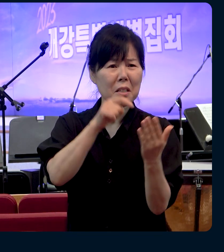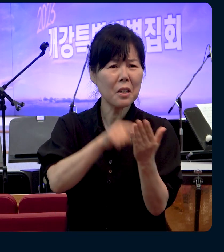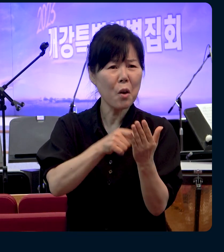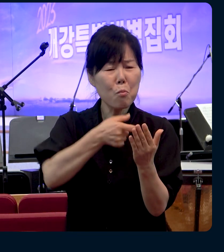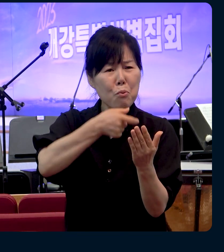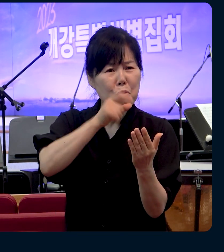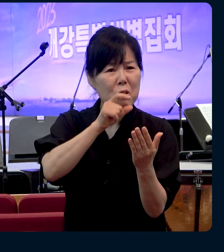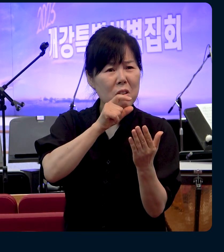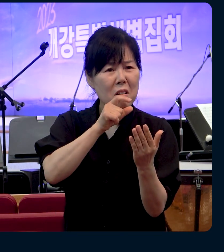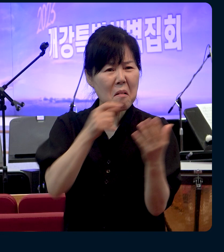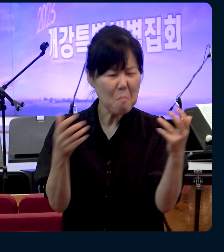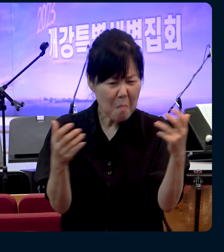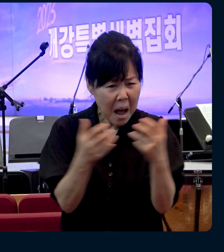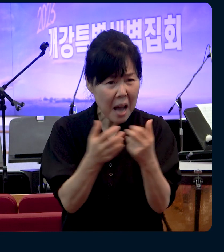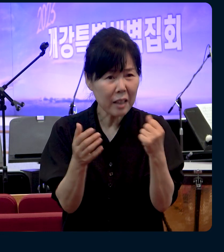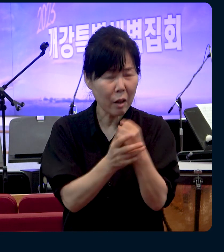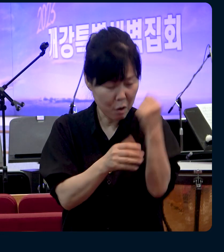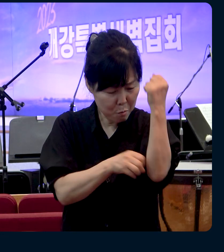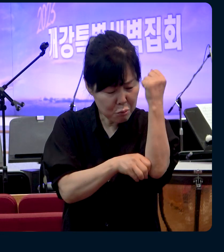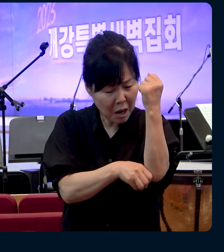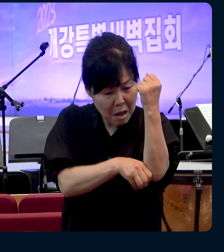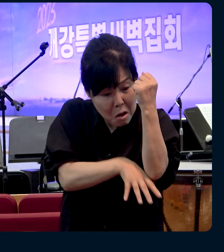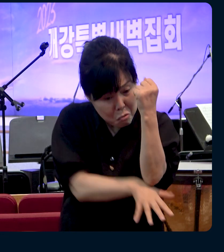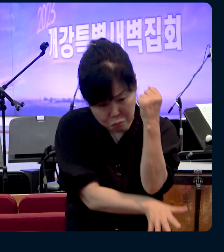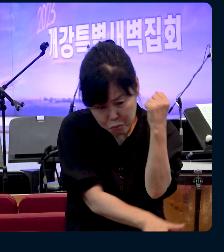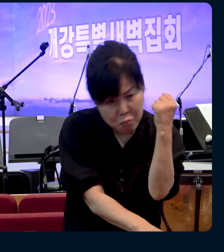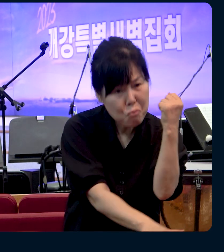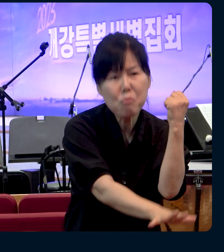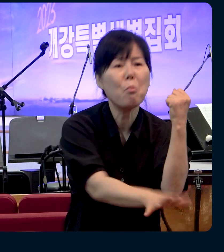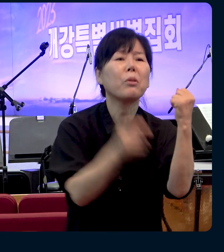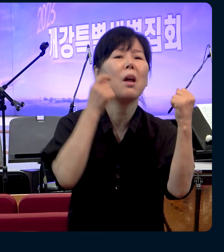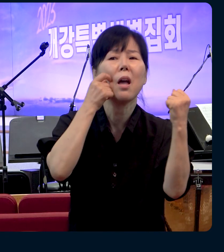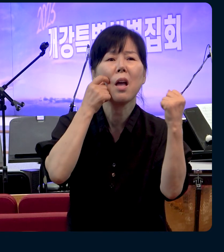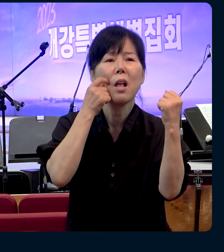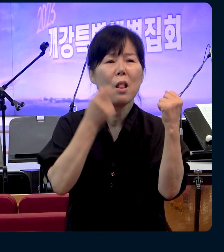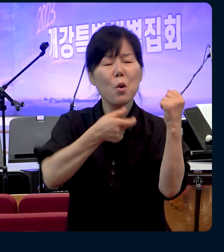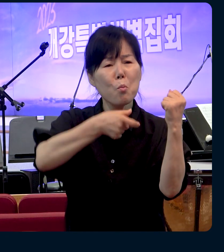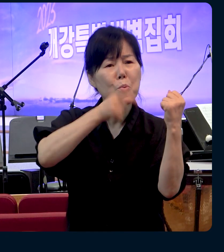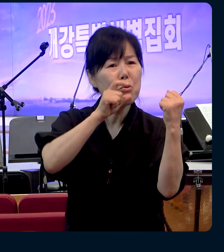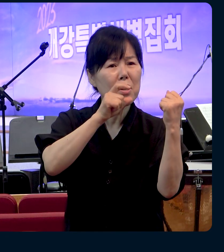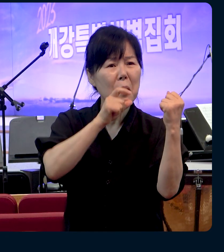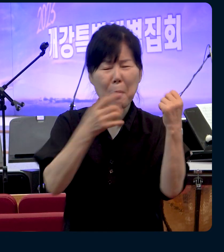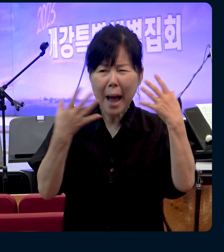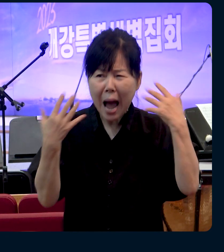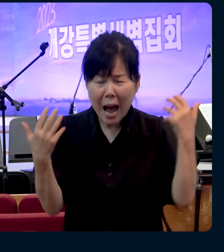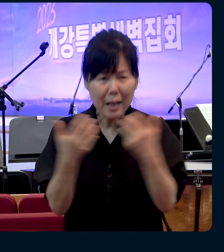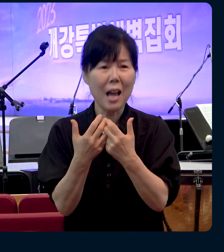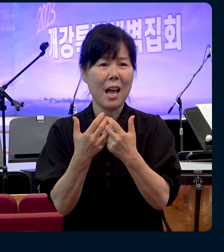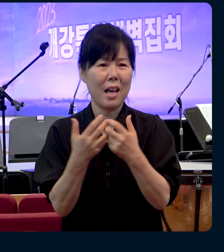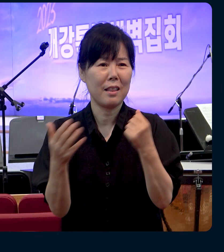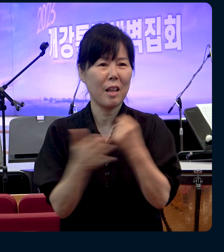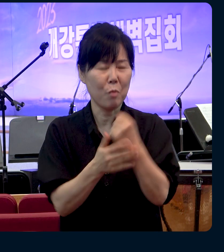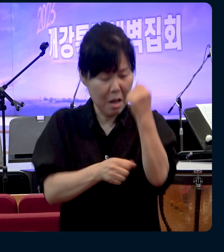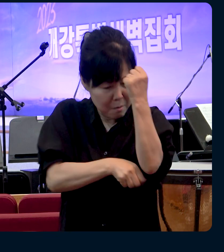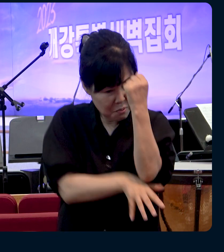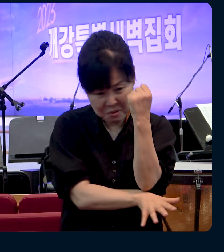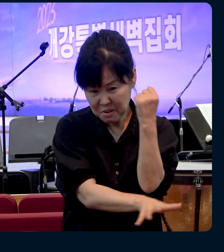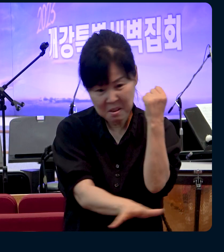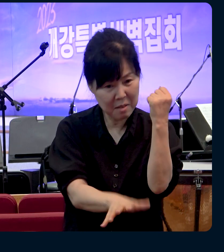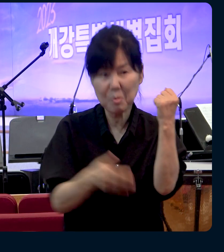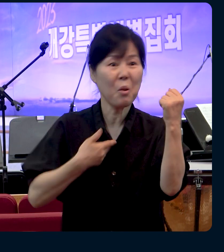쉽게 물기를 빨아들일 수 있어가지고, 그래서 뿌리가 그렇게 많이 뻗지 않아도, 깊이 내려가지